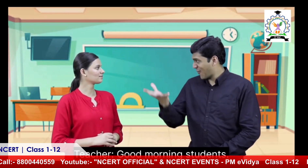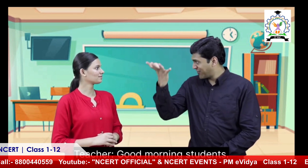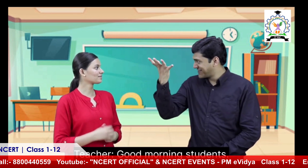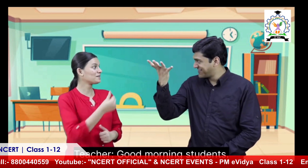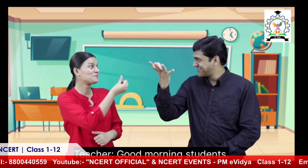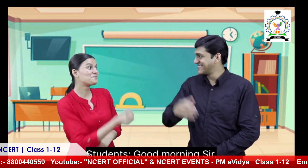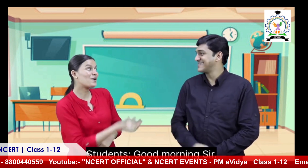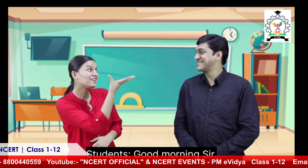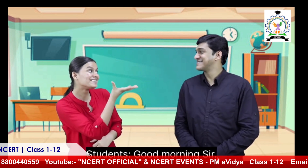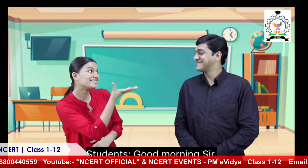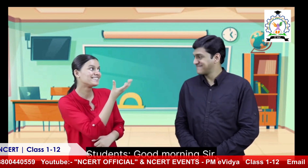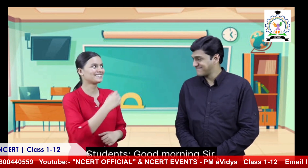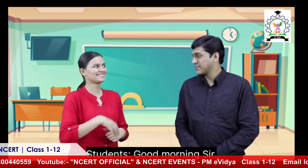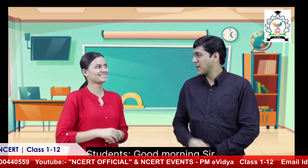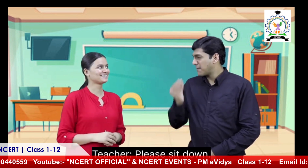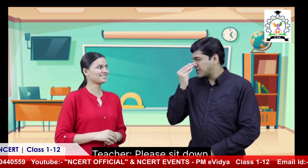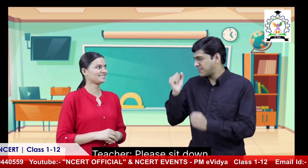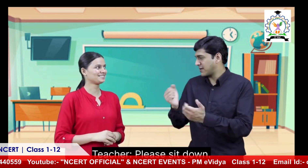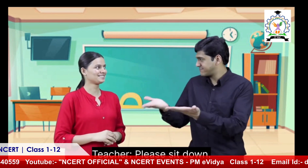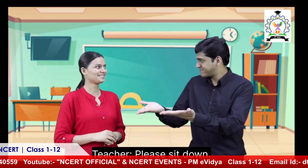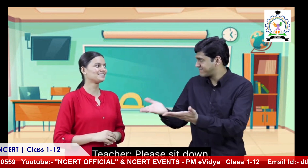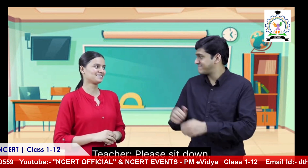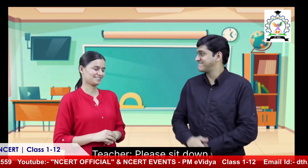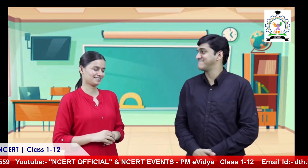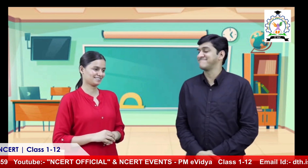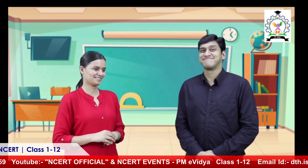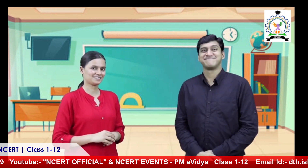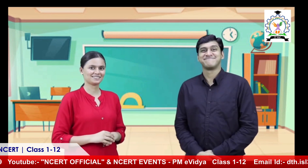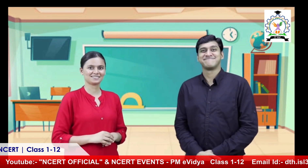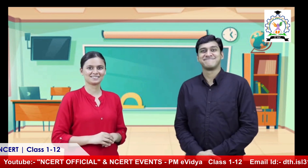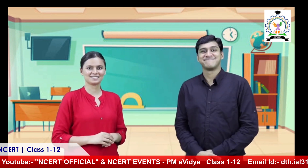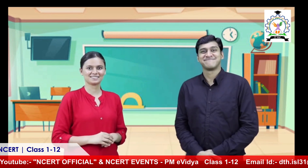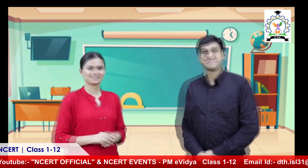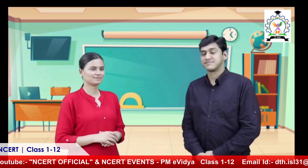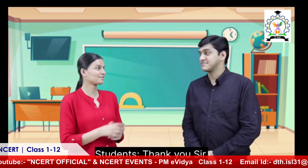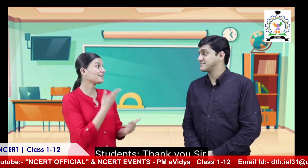गुड मॉर्निंग। गुड मॉर्निंग सर। प्लीज़ अपनी जगह पर बैठ जाइए।